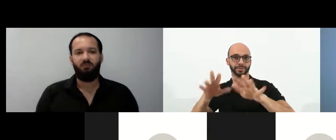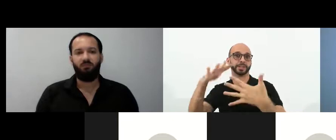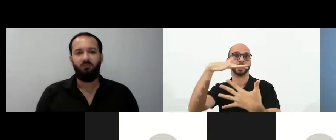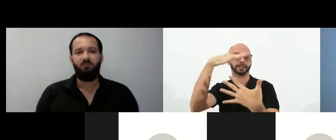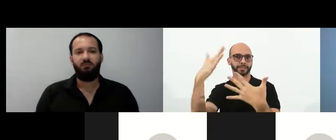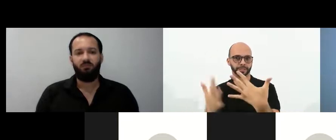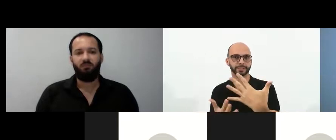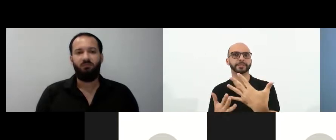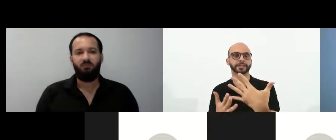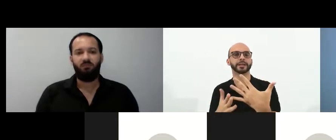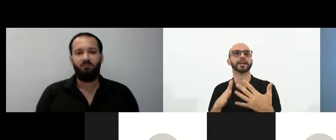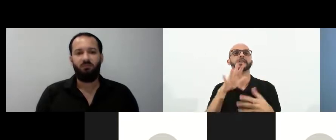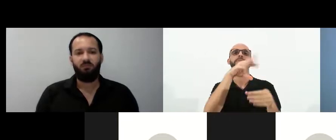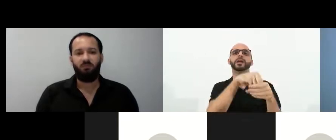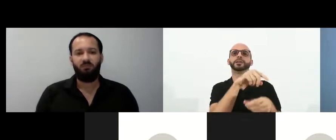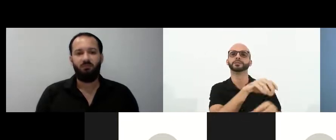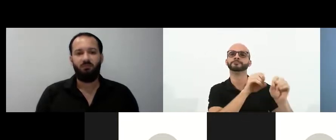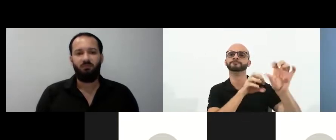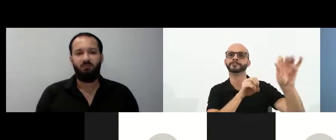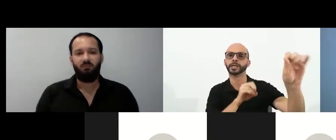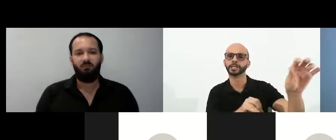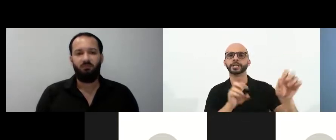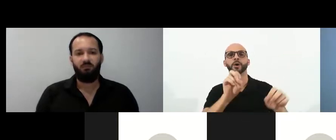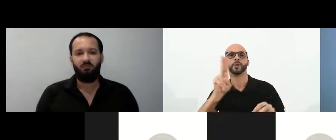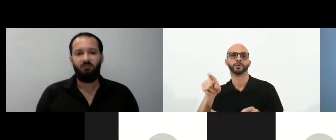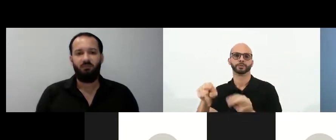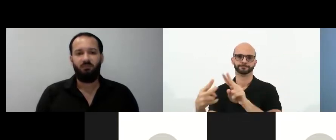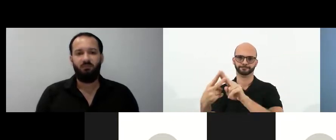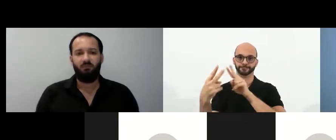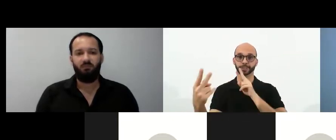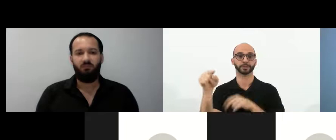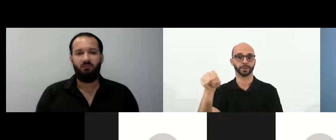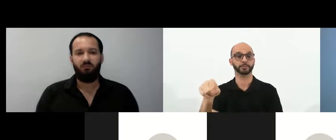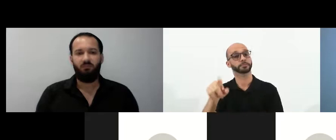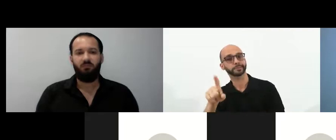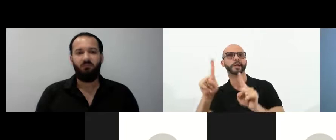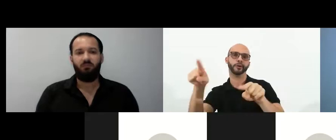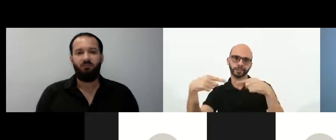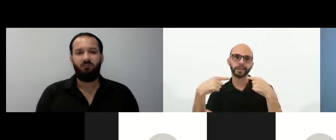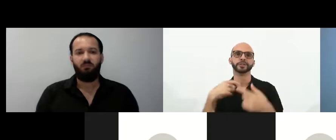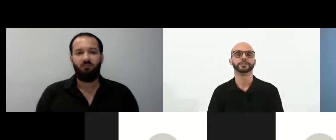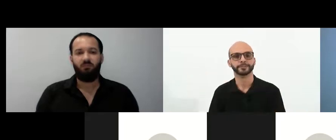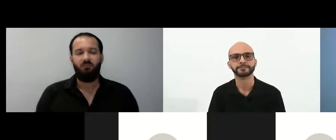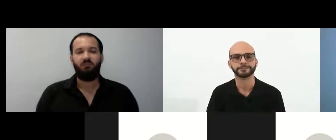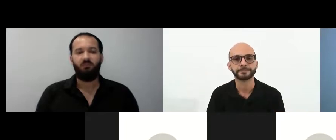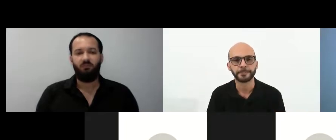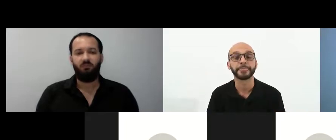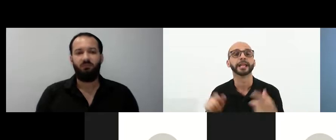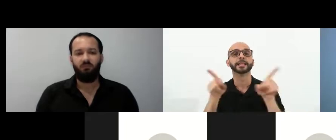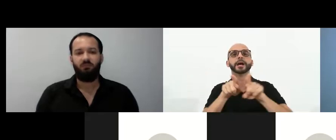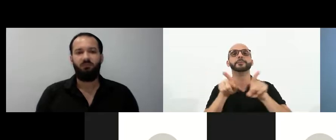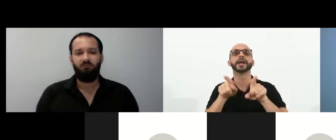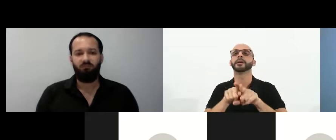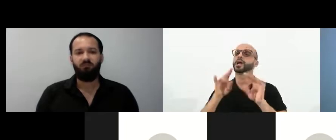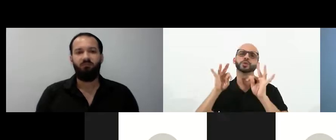adaptaram a essa educação, ao ensino remoto da Libras, né, a essa educação. Como que esse ensino remoto, né,